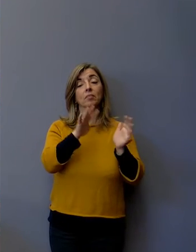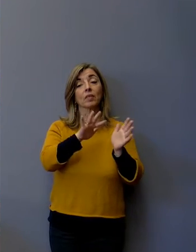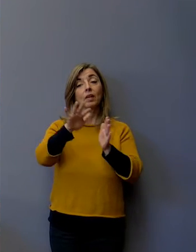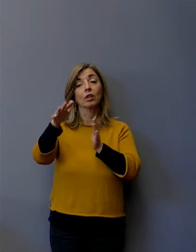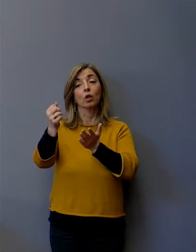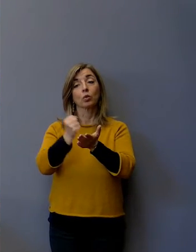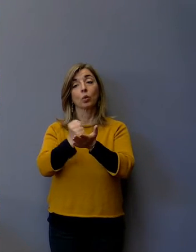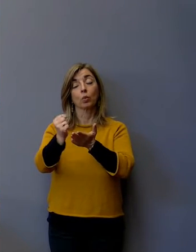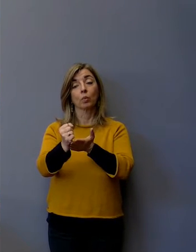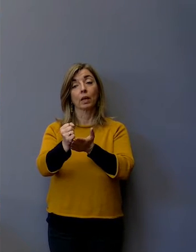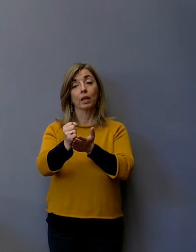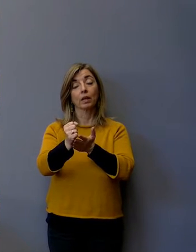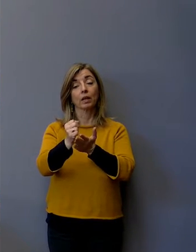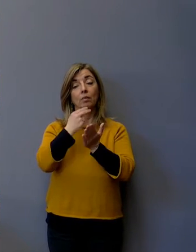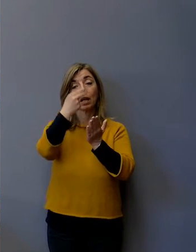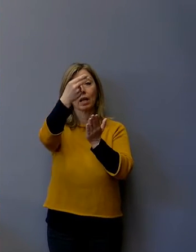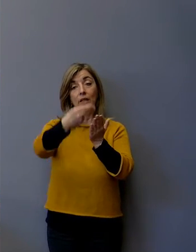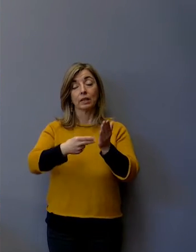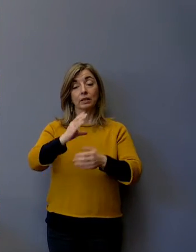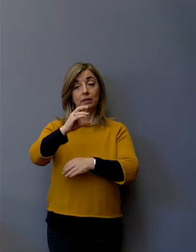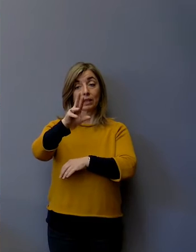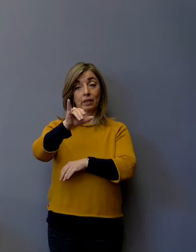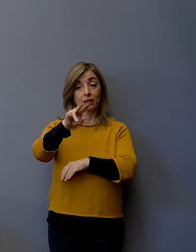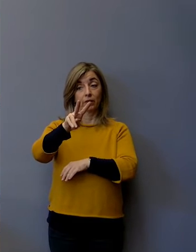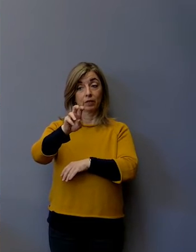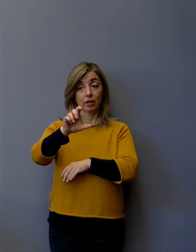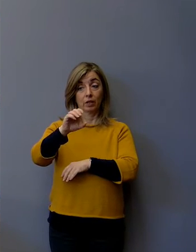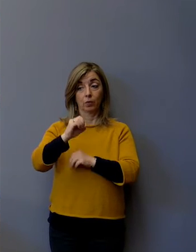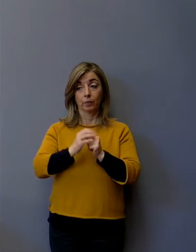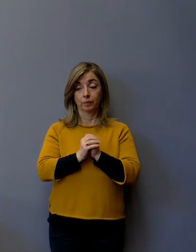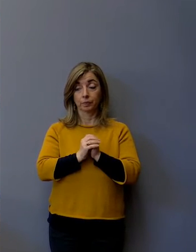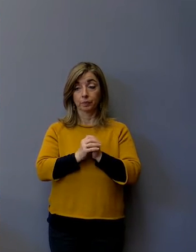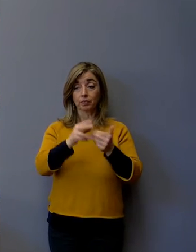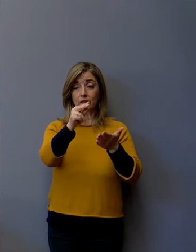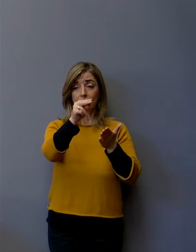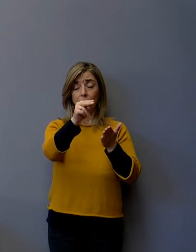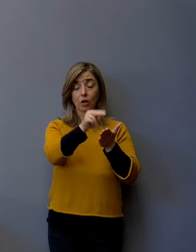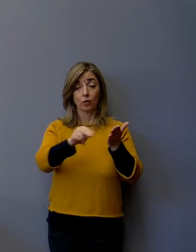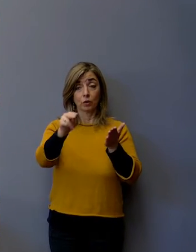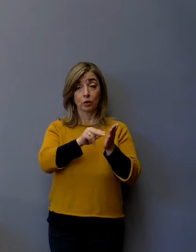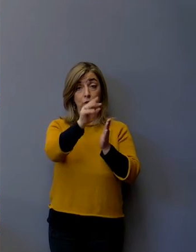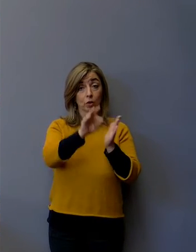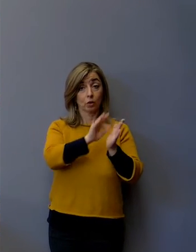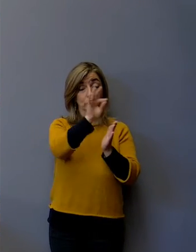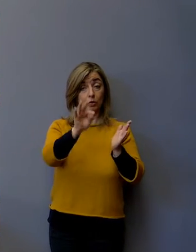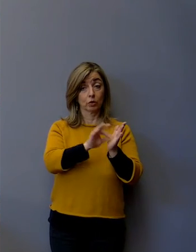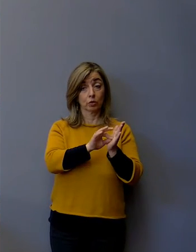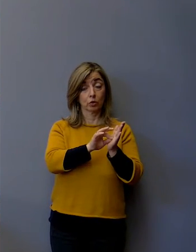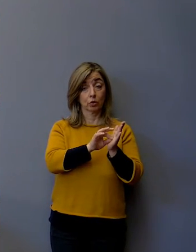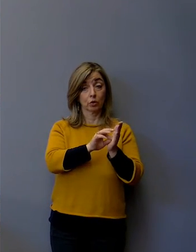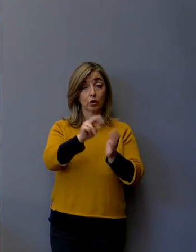crivello pongo ora in votazione l'ordine del giorno numero 214